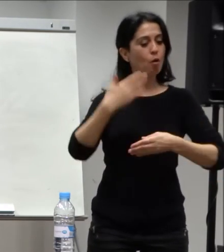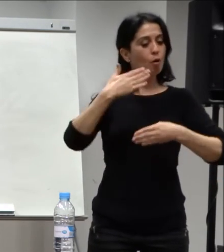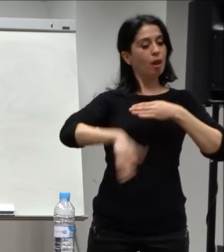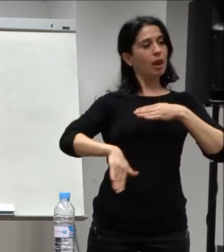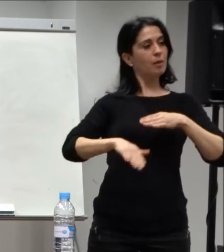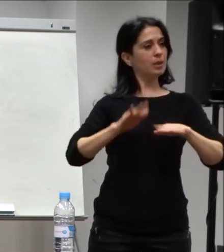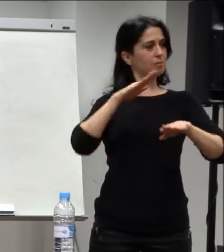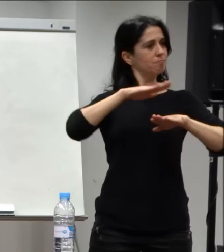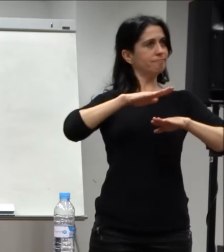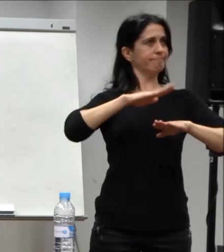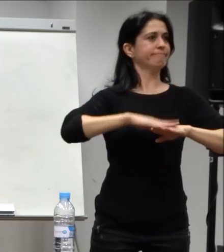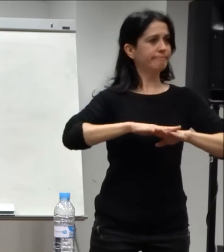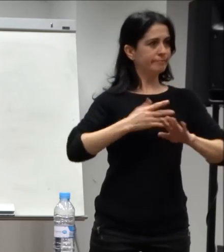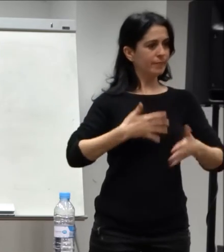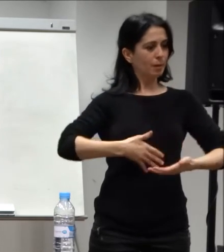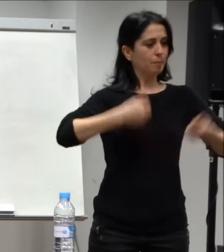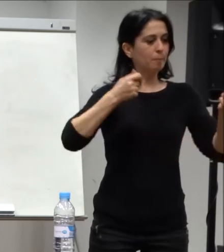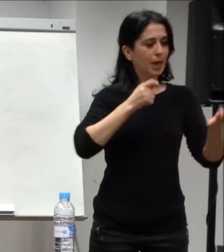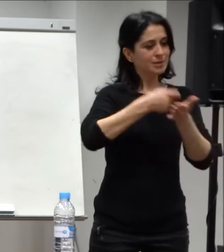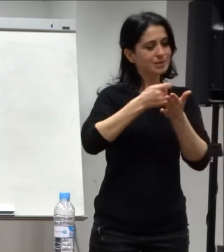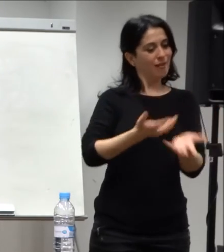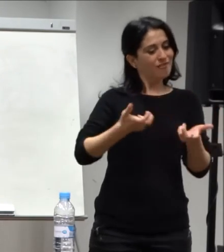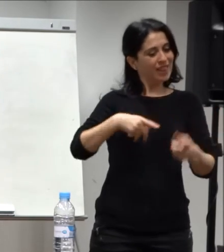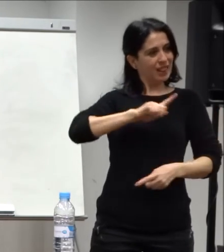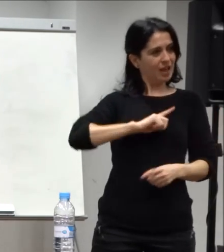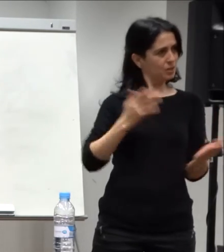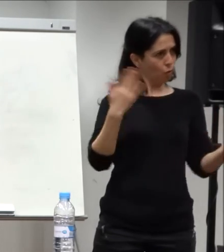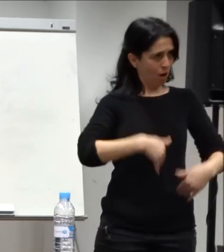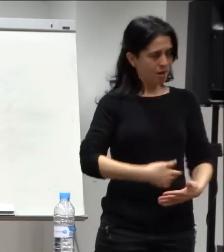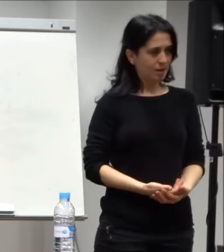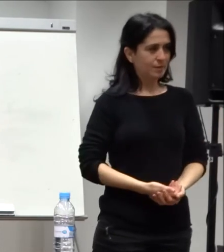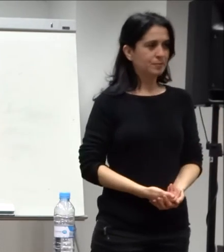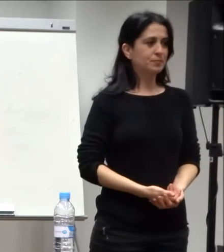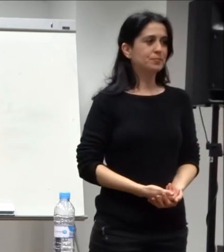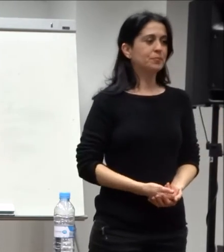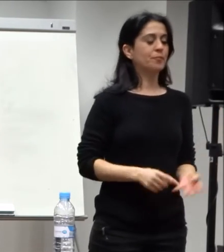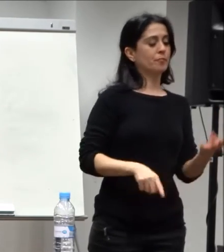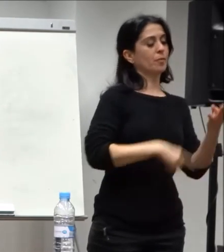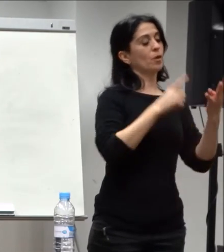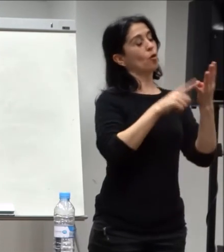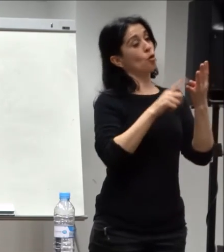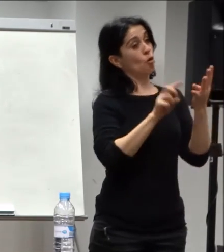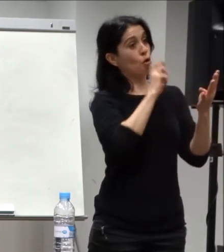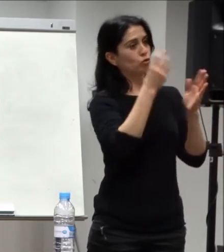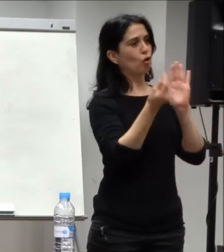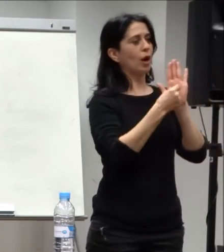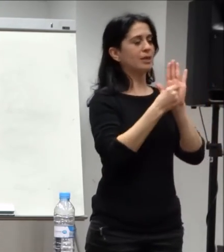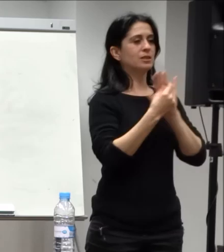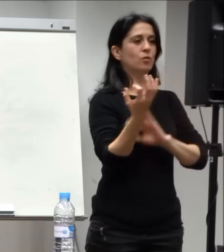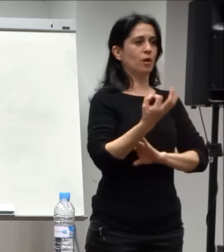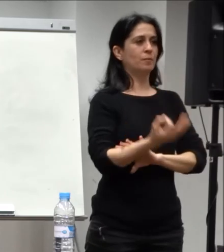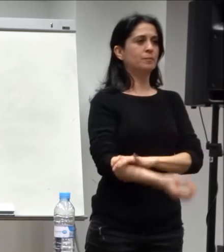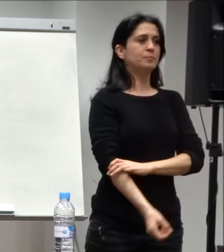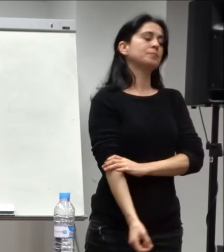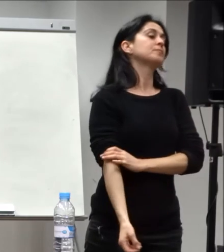desequilibrio. Claro. Y el otro requisito que dice el Supremo, que es que